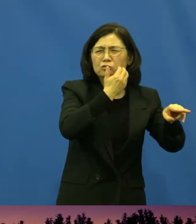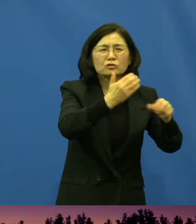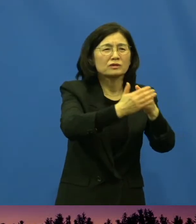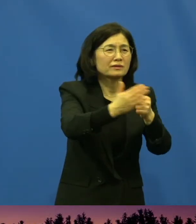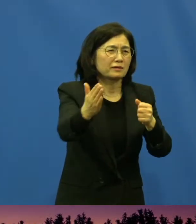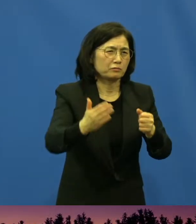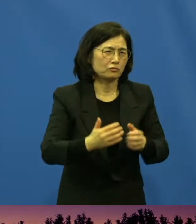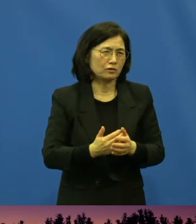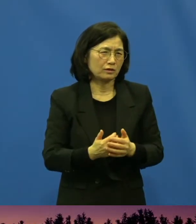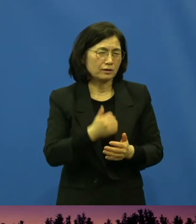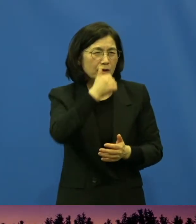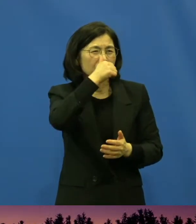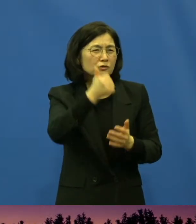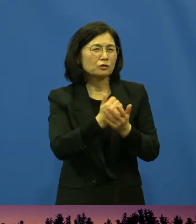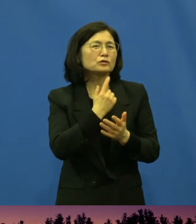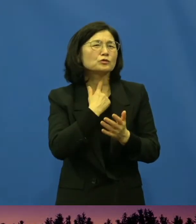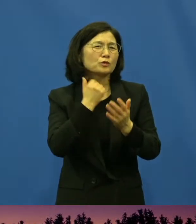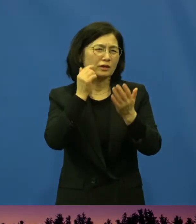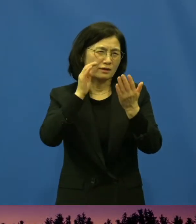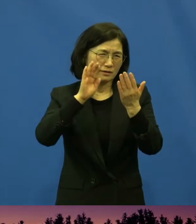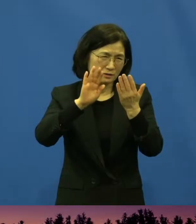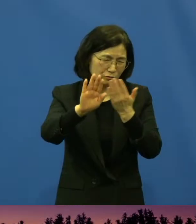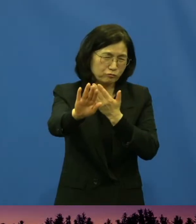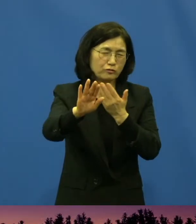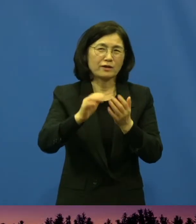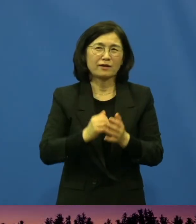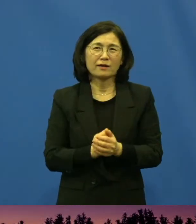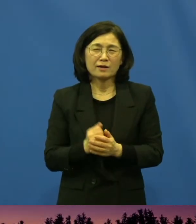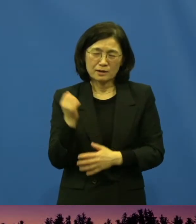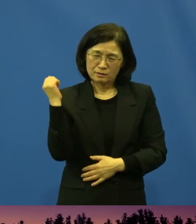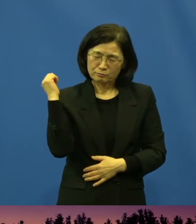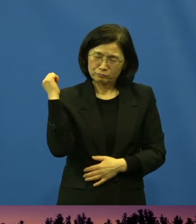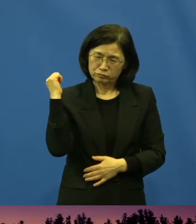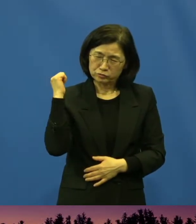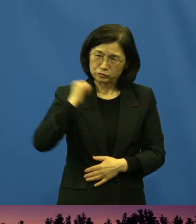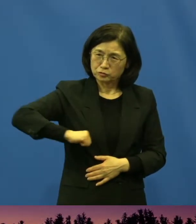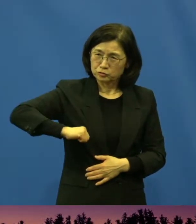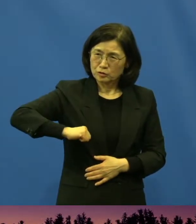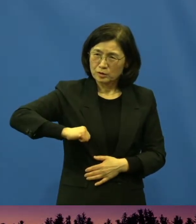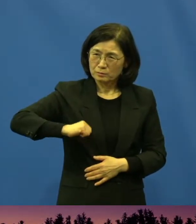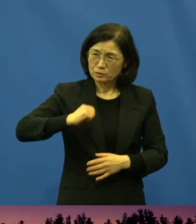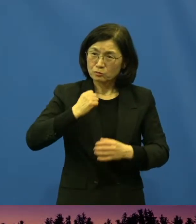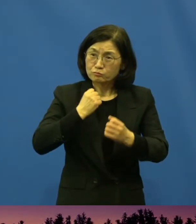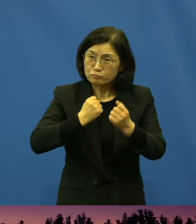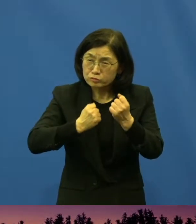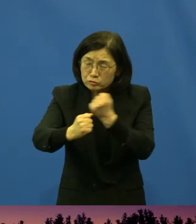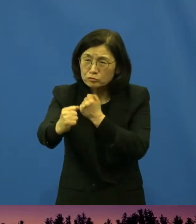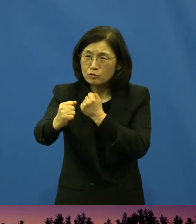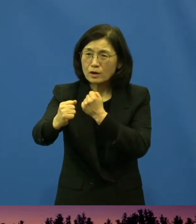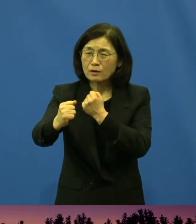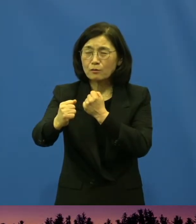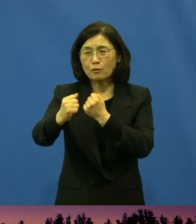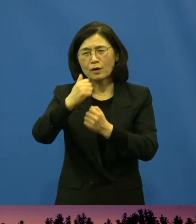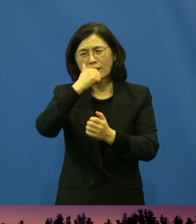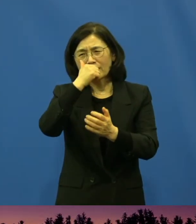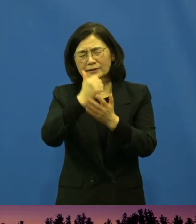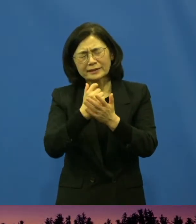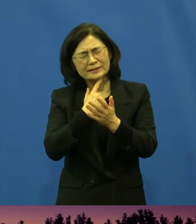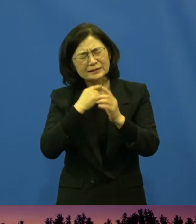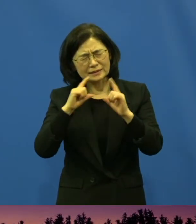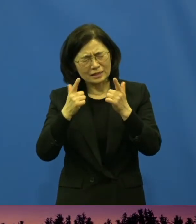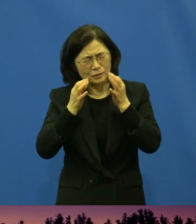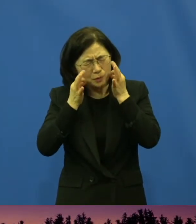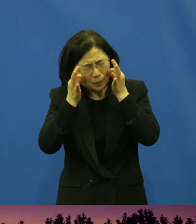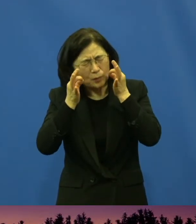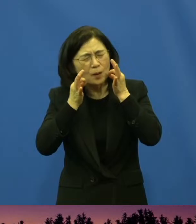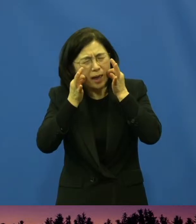백성들, 죄를 짓고 불순종함에도 불구하고 죄를 짓지 않으려고 애썼던, 그러나 어쩔